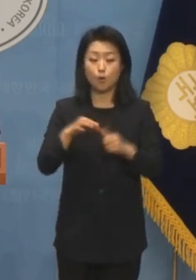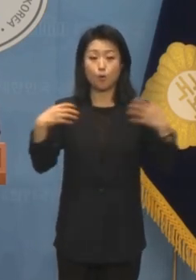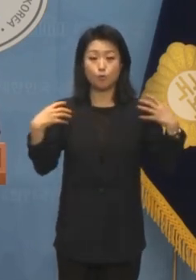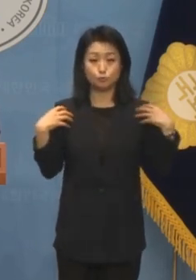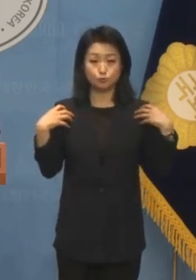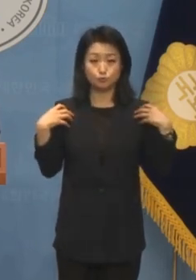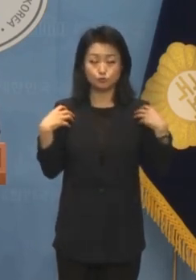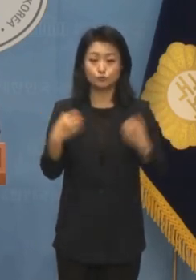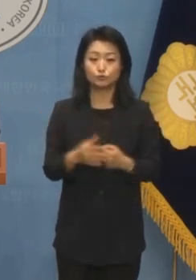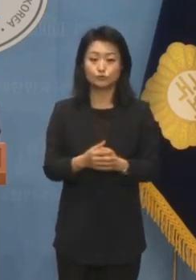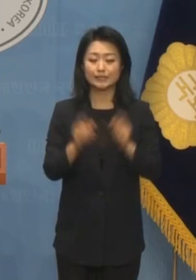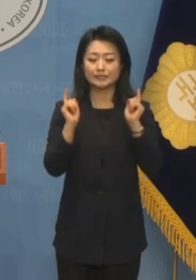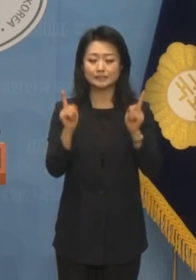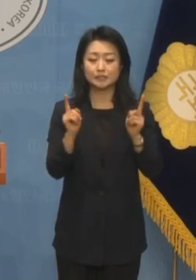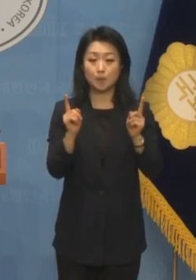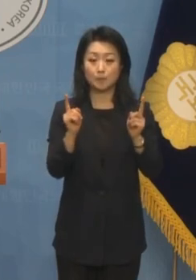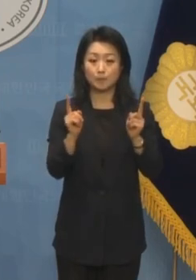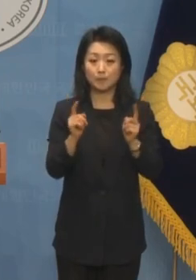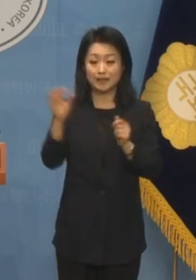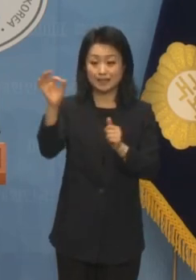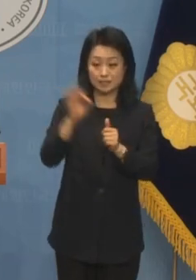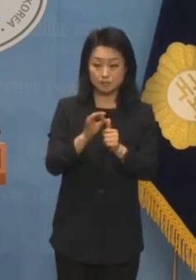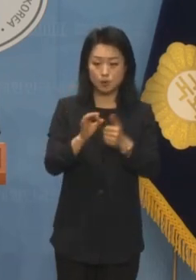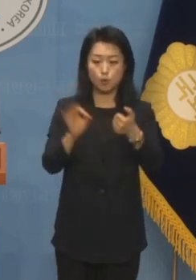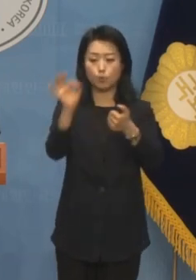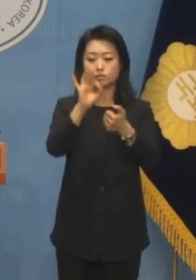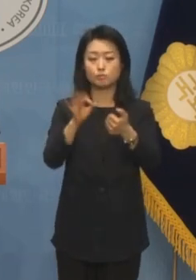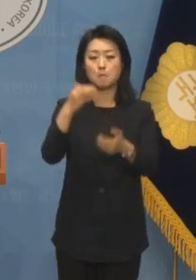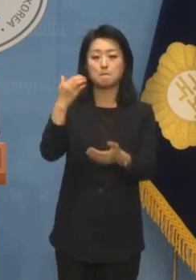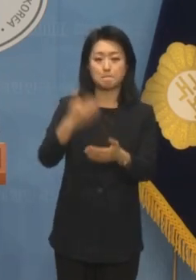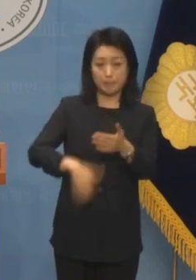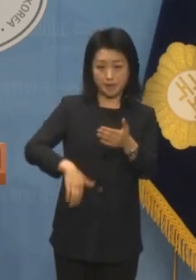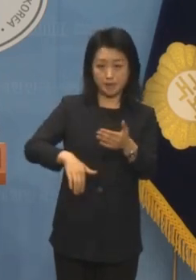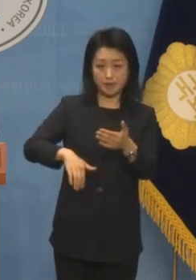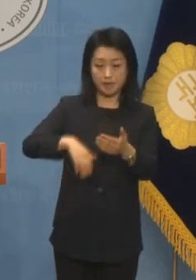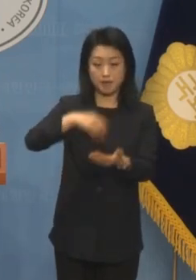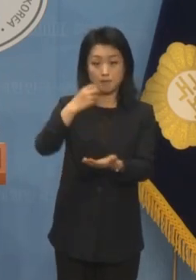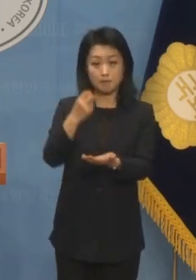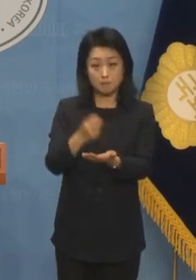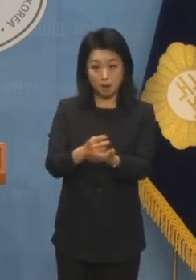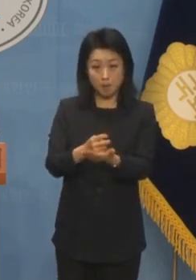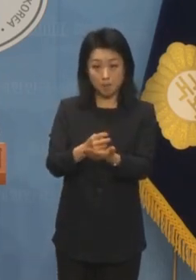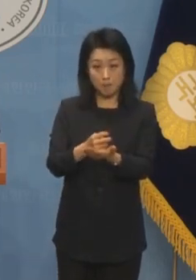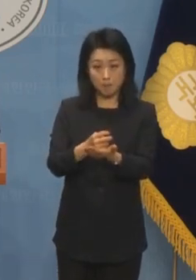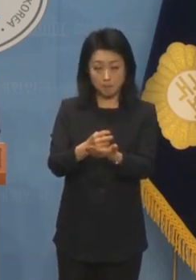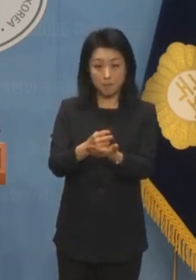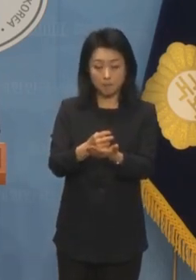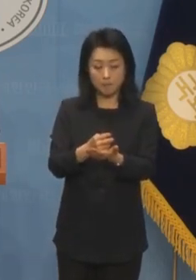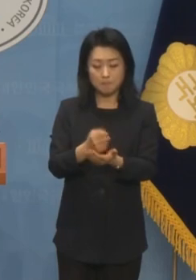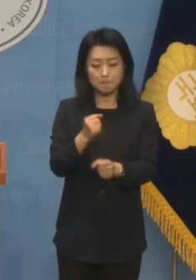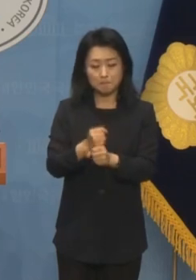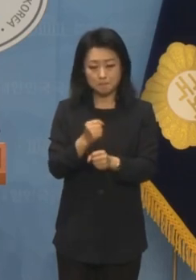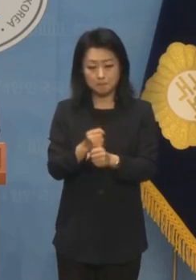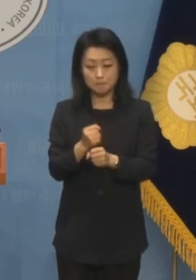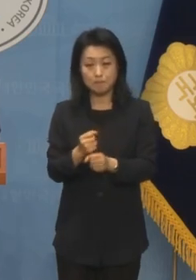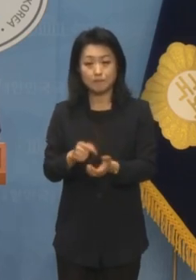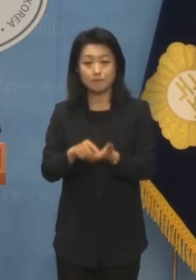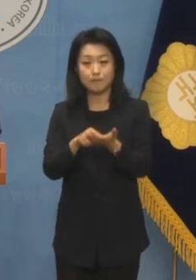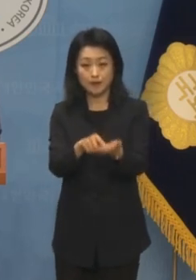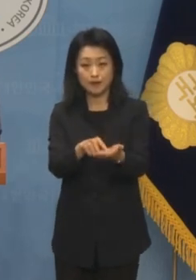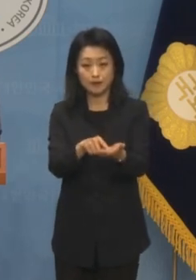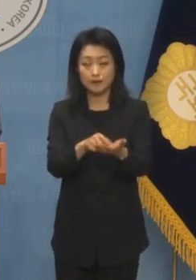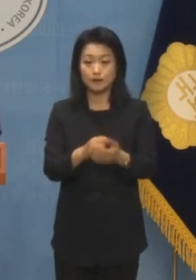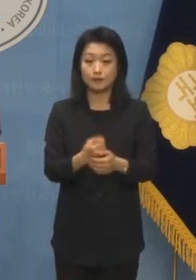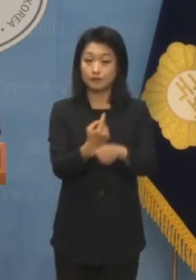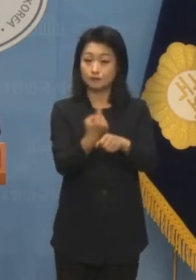고용노동부에서 실업급여를 최대 50%까지 삭감하는 내용의 법안을 입법 예고했습니다. 지난해